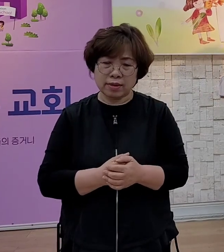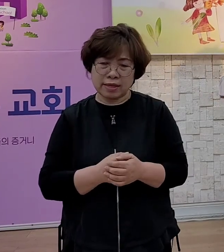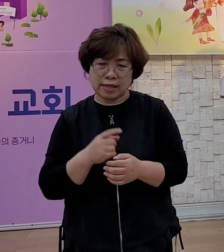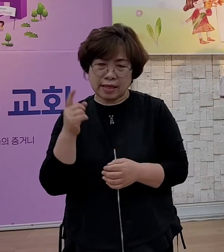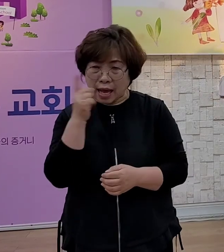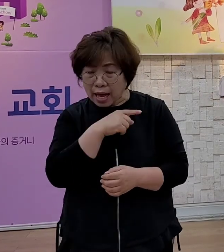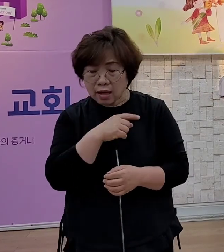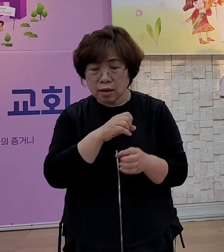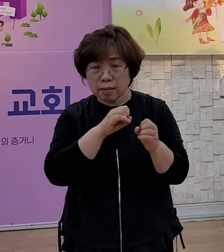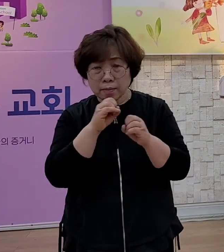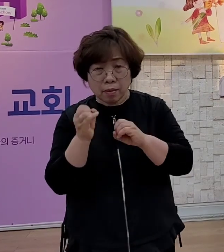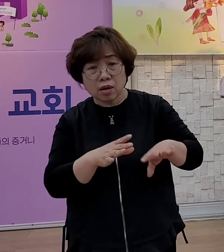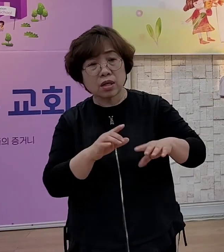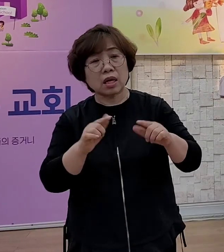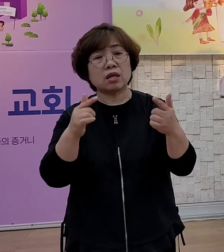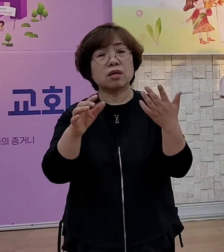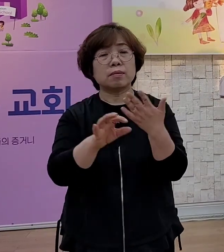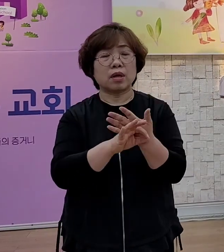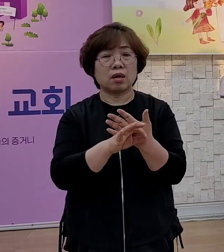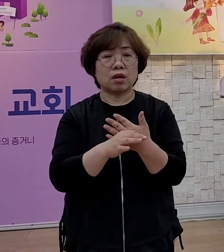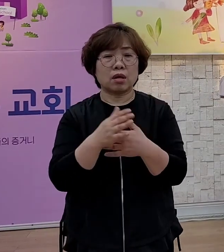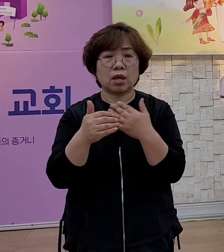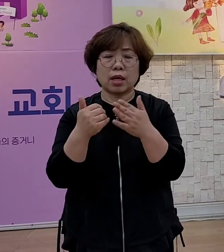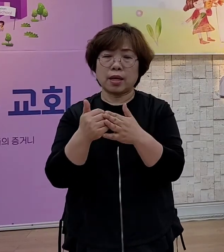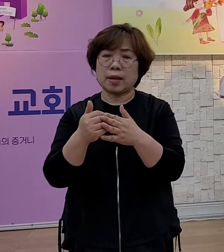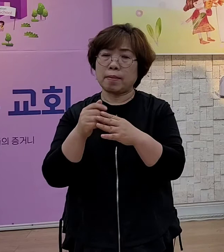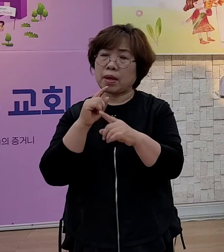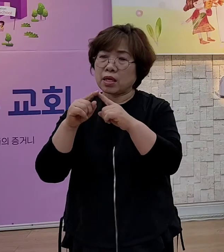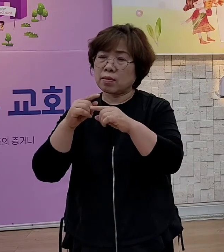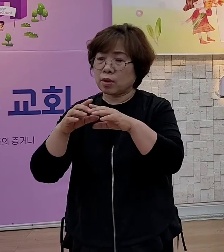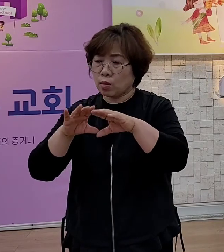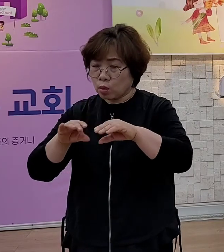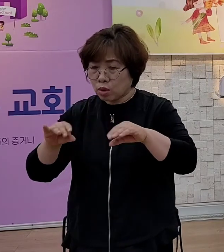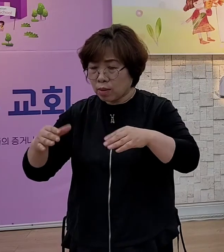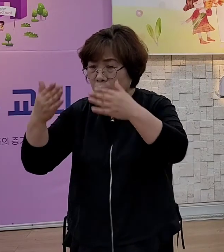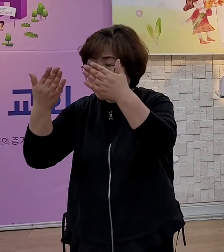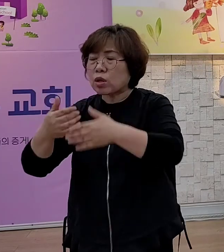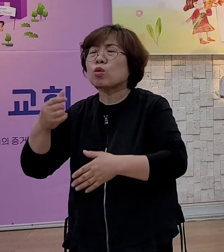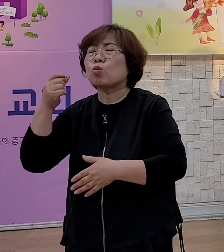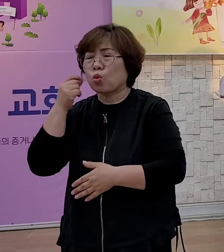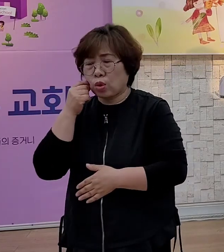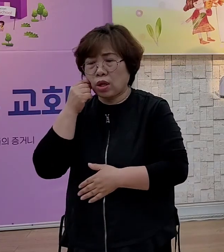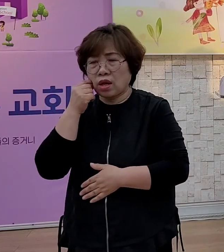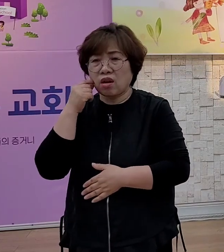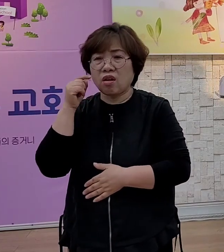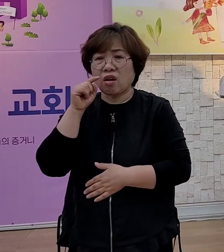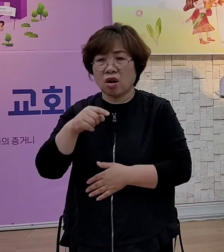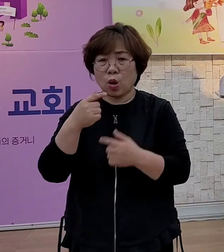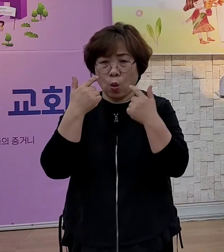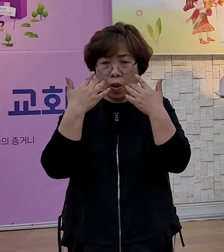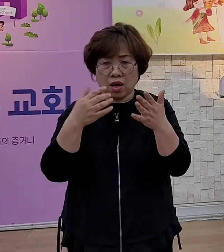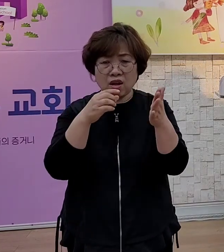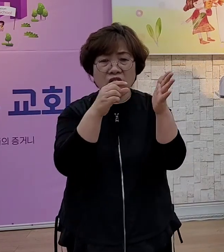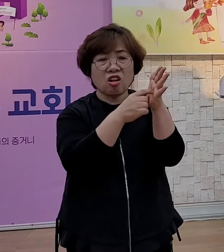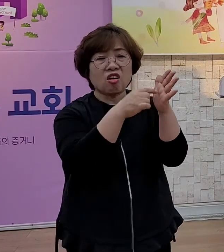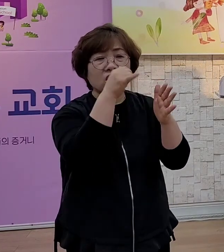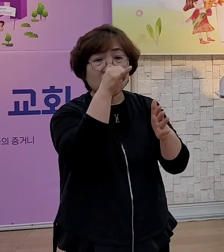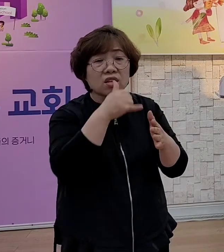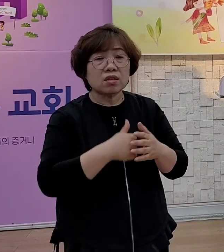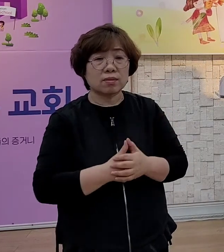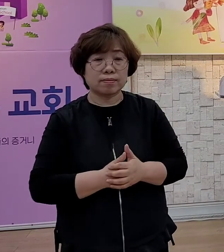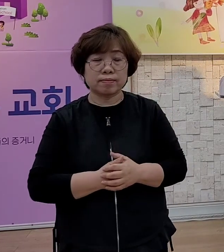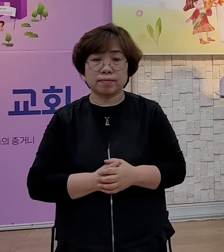아니할 하나님의 말씀을 온유함으로 받아들일 수가 없다는 것을 분명하게 성경은 말씀하고 있다는